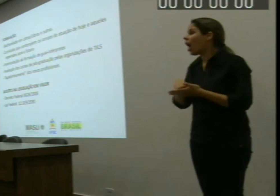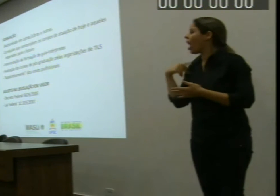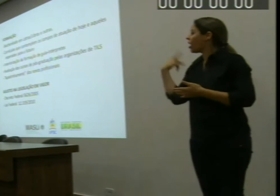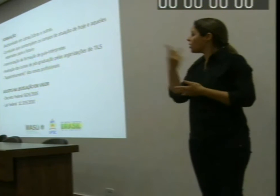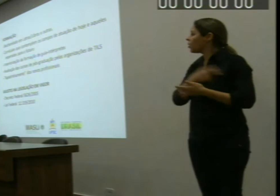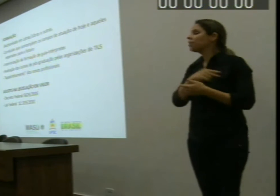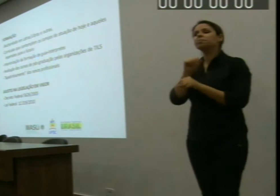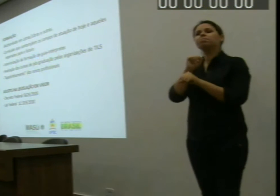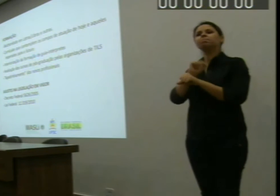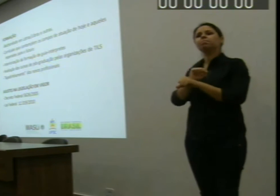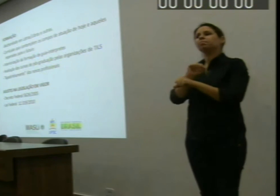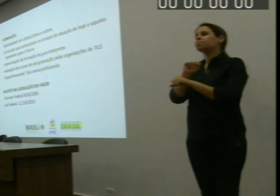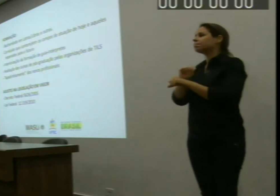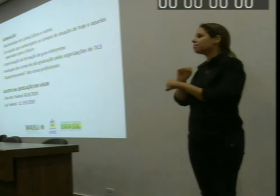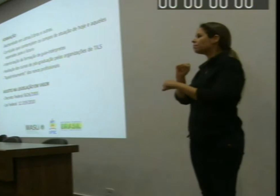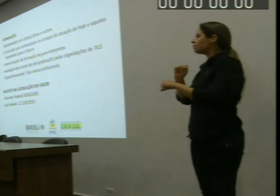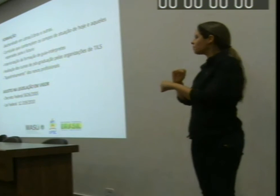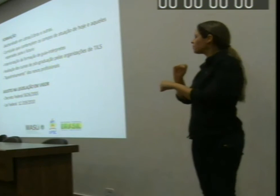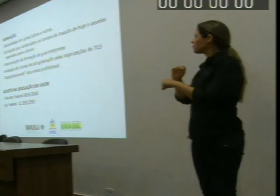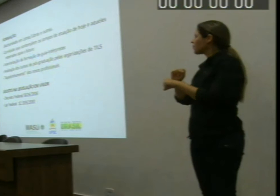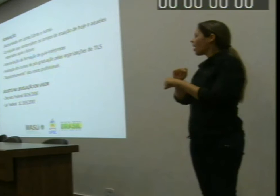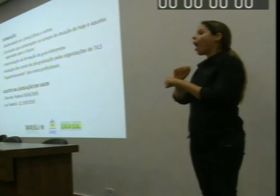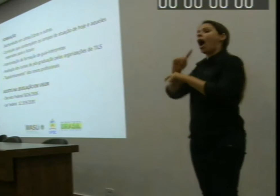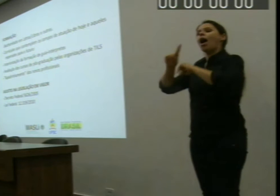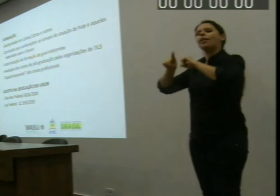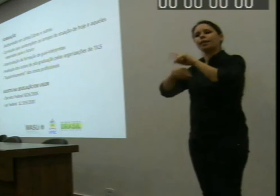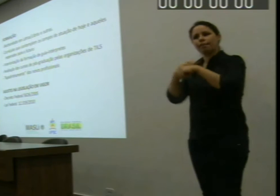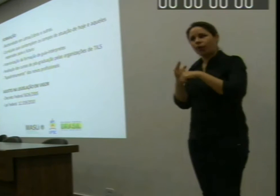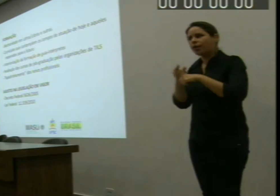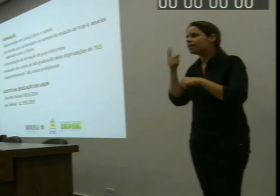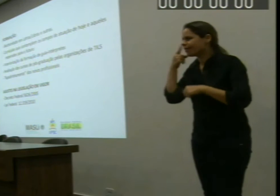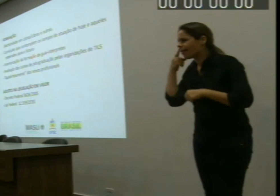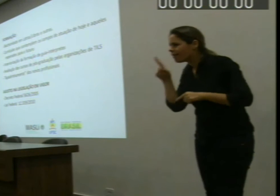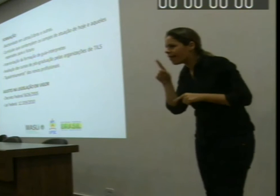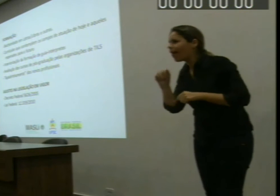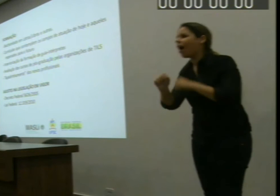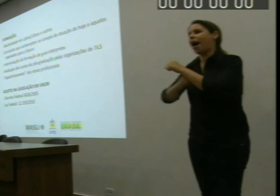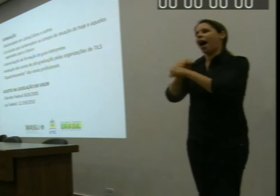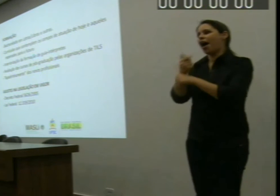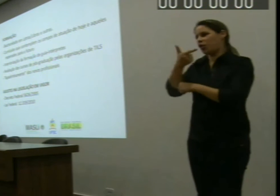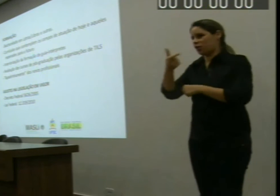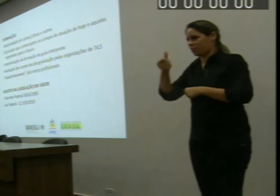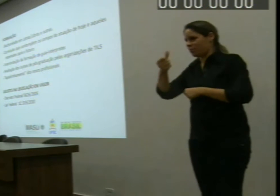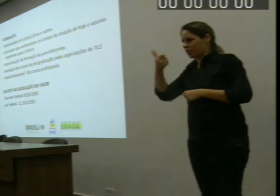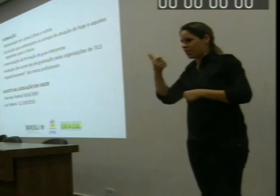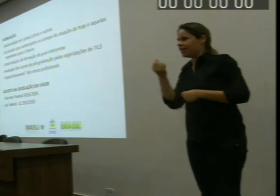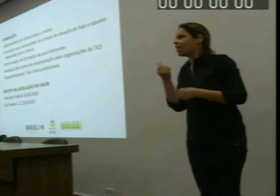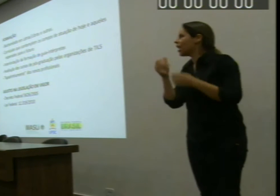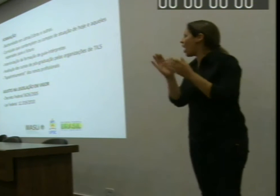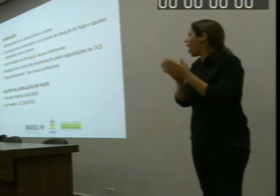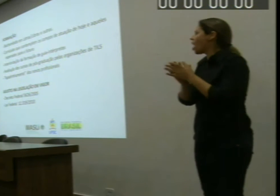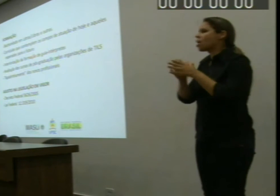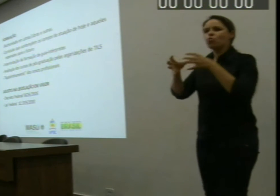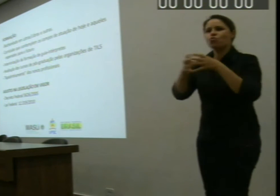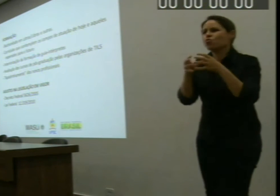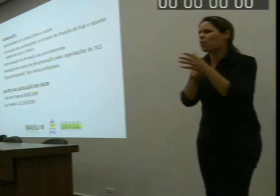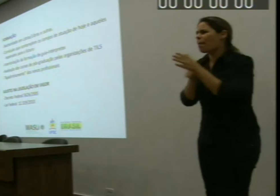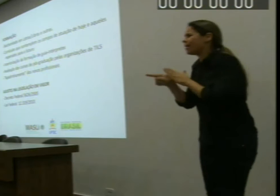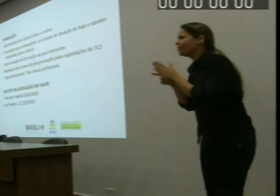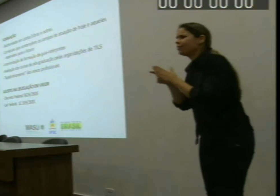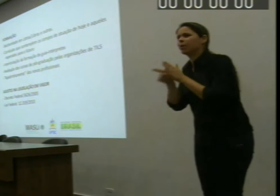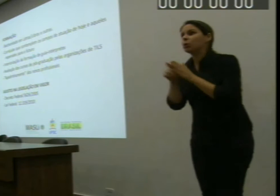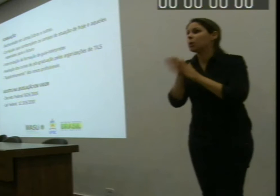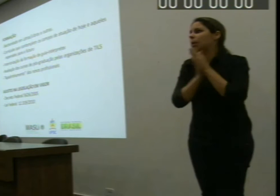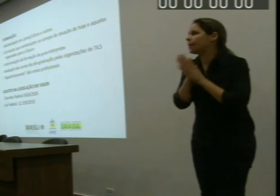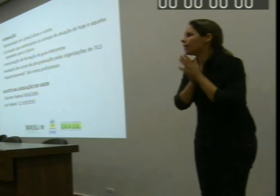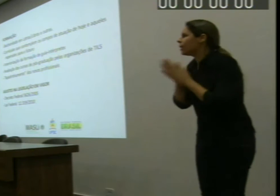isso aí você quer ver como no ano que vem aí vai est todo mundo desesperado aí no ano que vem já vai ter gente perguntando e não sei o qu eu lá